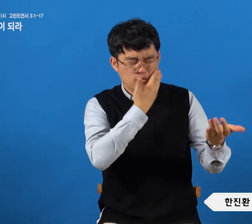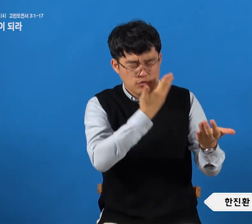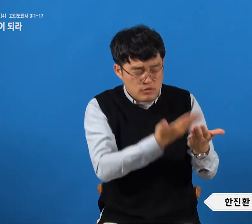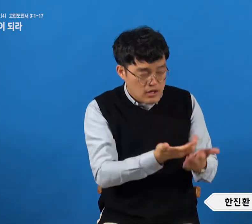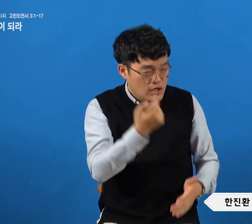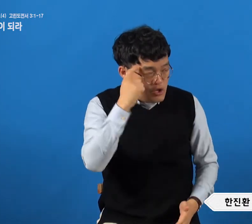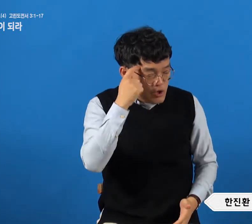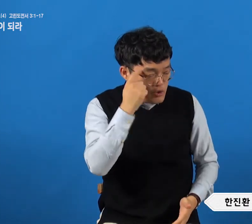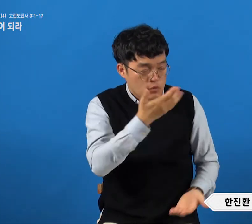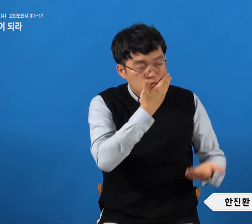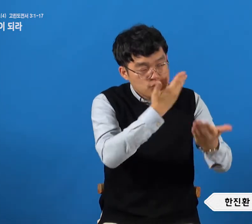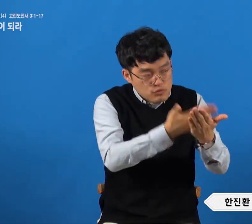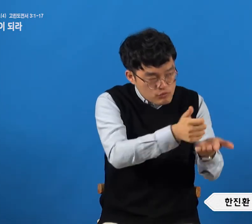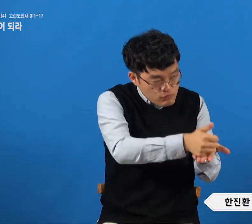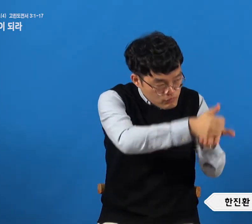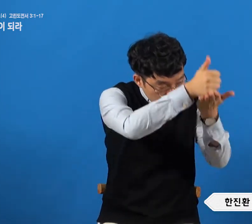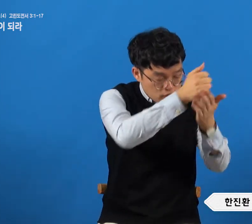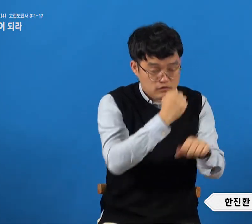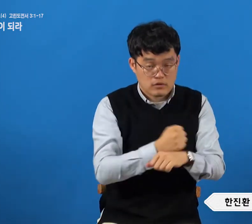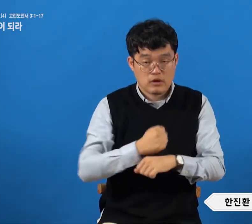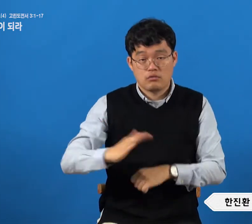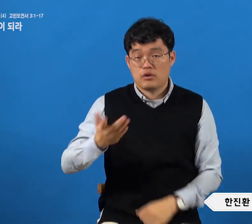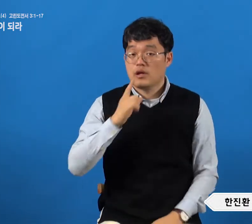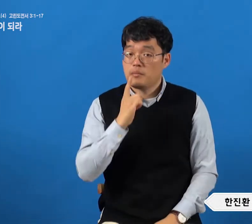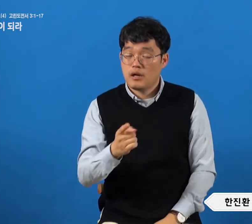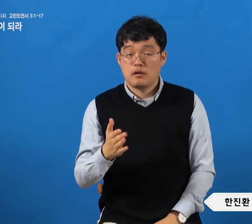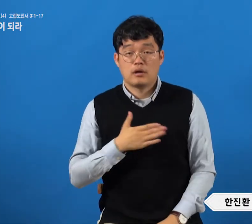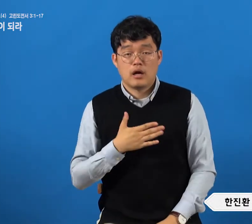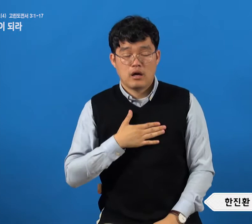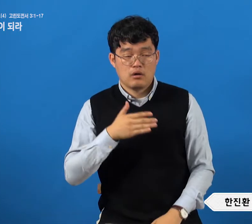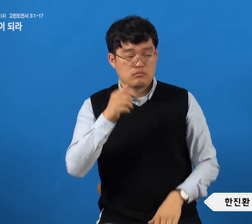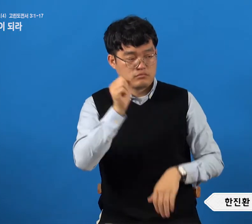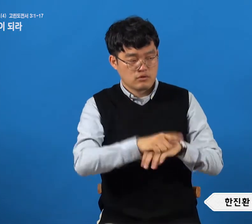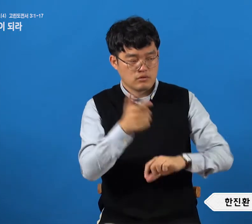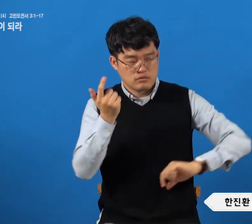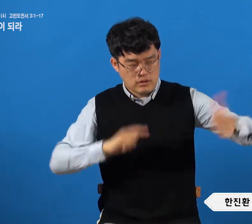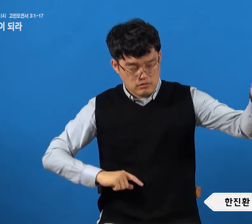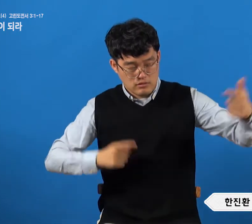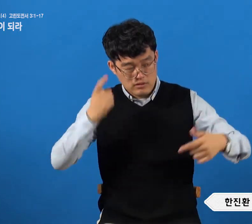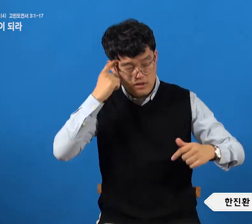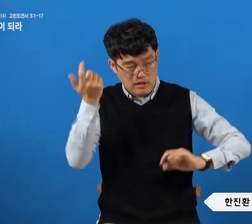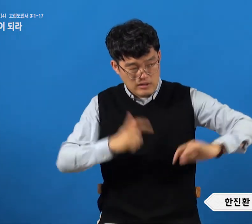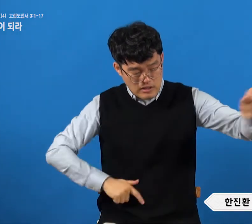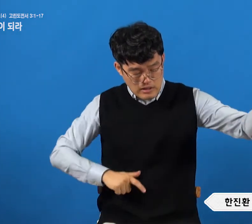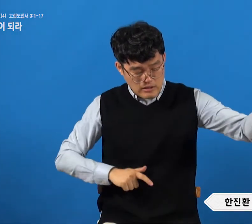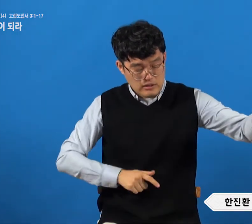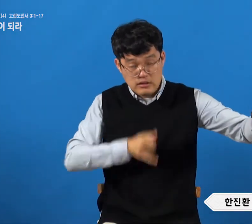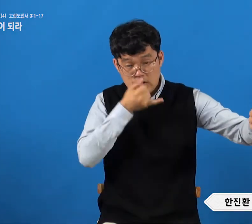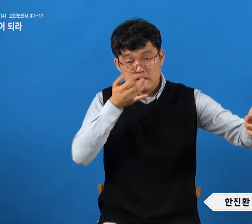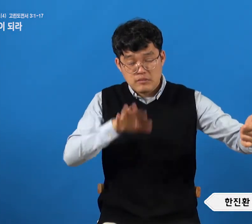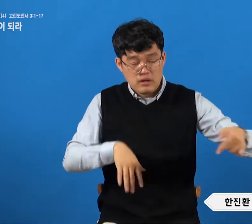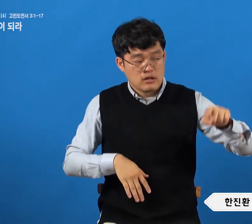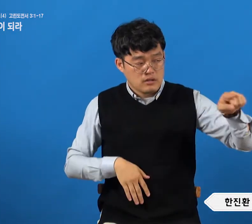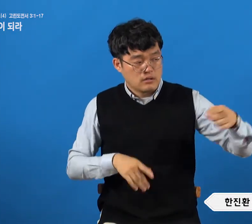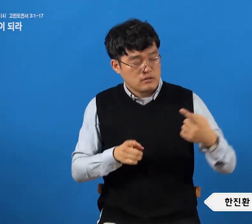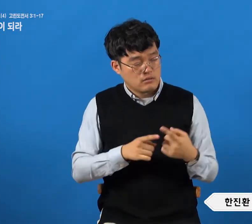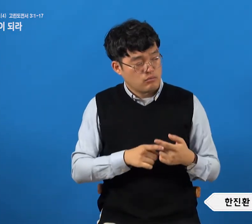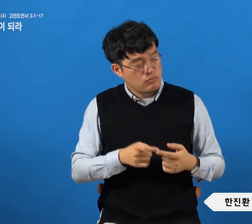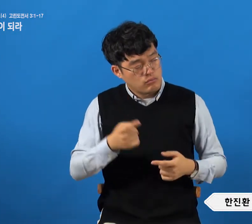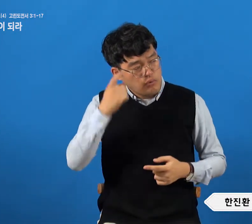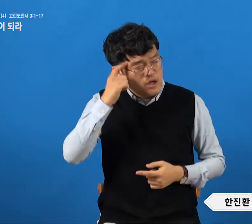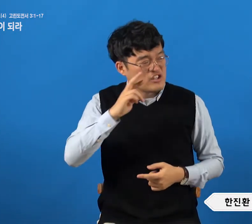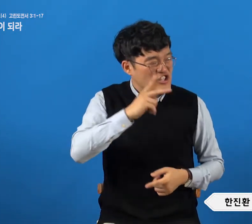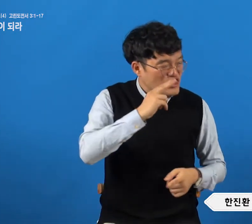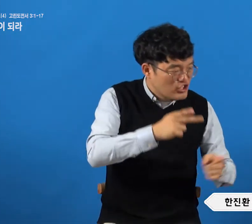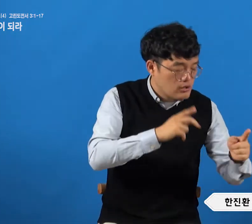아주 귀하게 여기고 존중해야 된다는 것입니다. 나하고 성격도 다르고 의견도 다르고 할 수 있지만은 그게 중요한